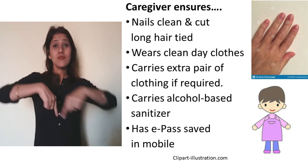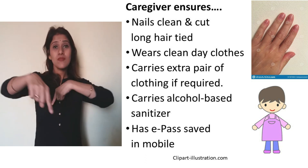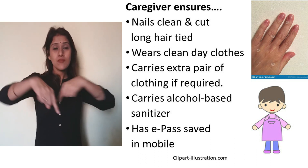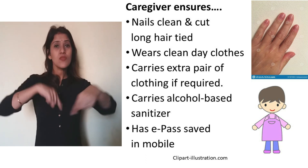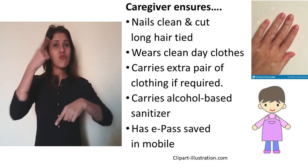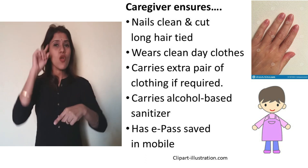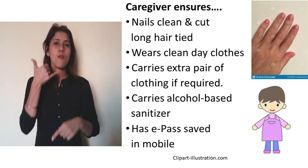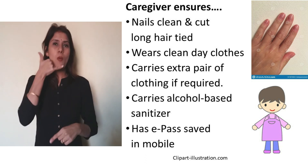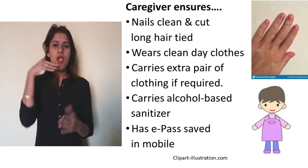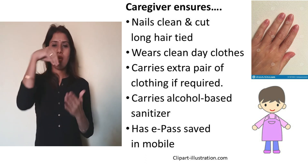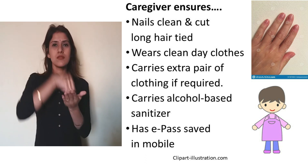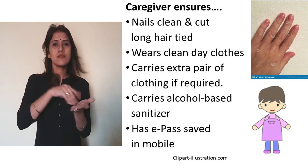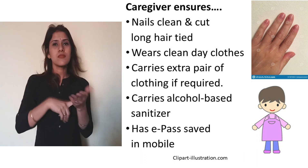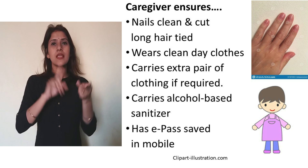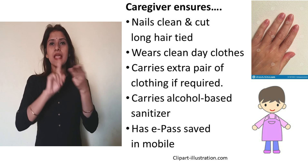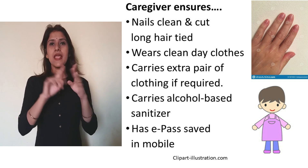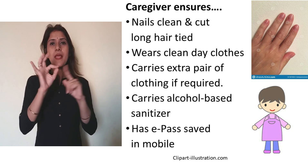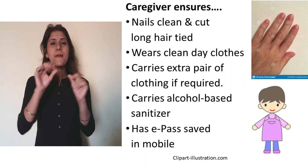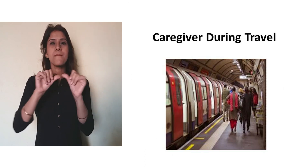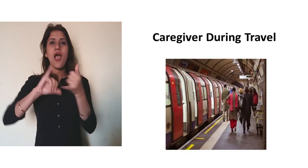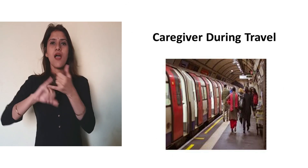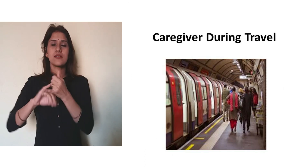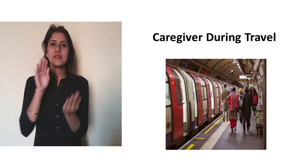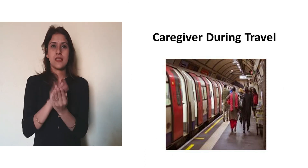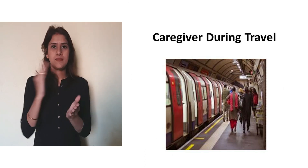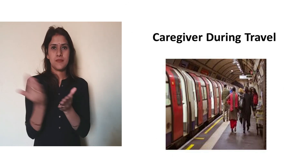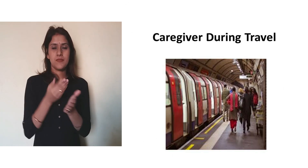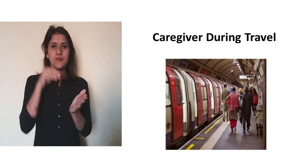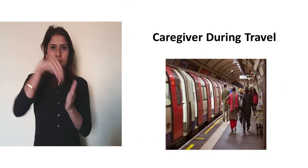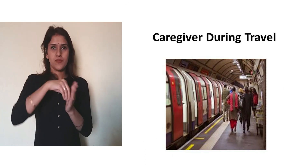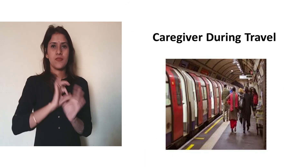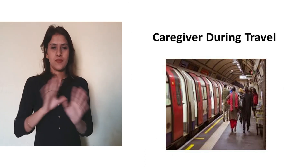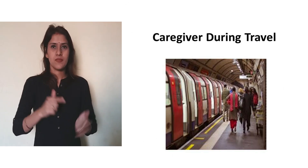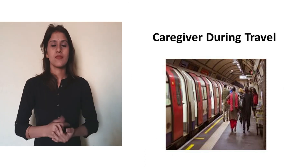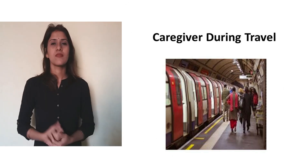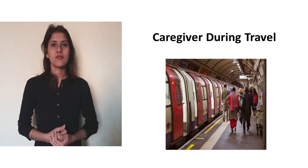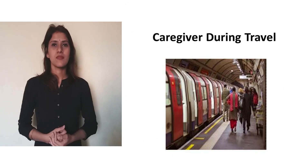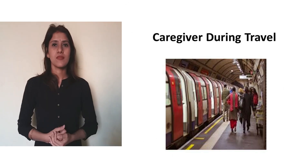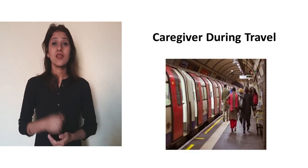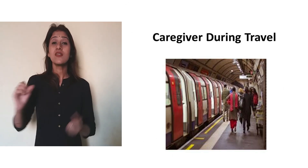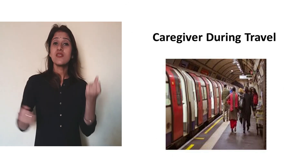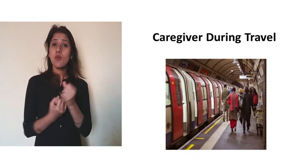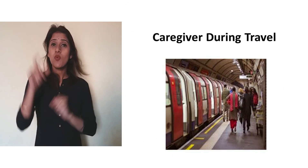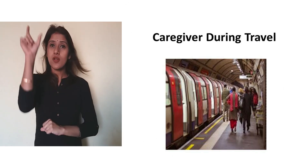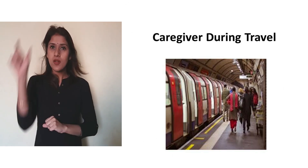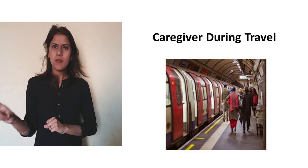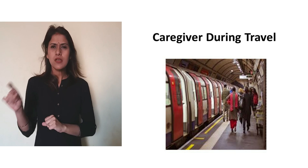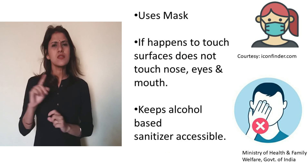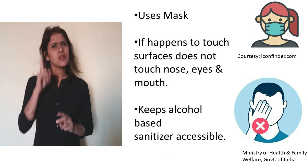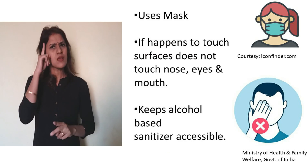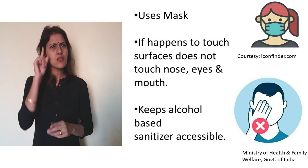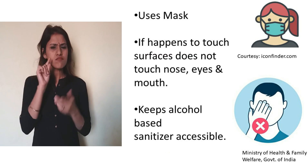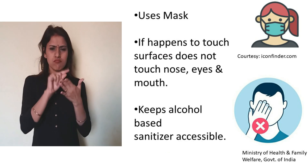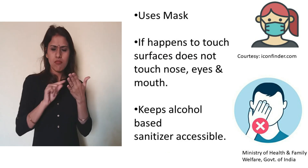पाने के लिए अपने मोबाइल में ई पास जरूर सेव करें। यात्रा के दौरान सहयोगी कार्यकर्ता को क्या